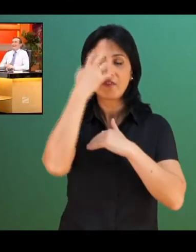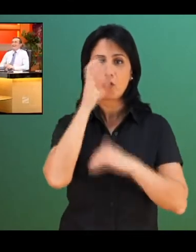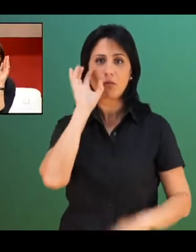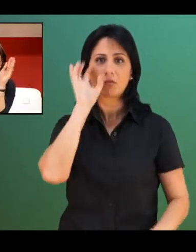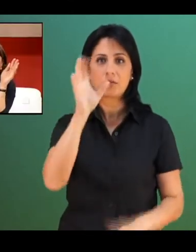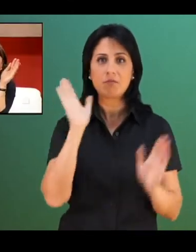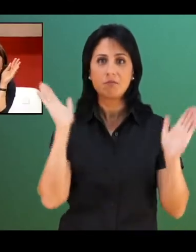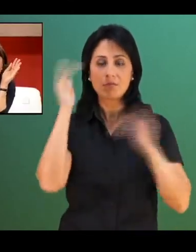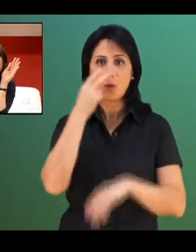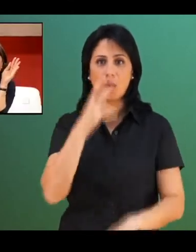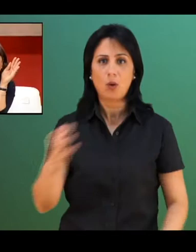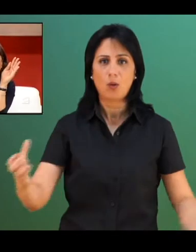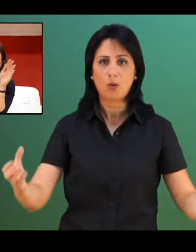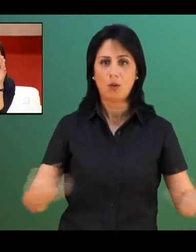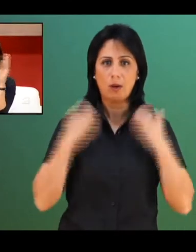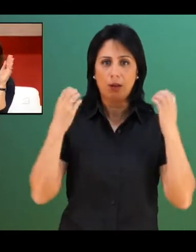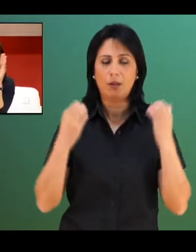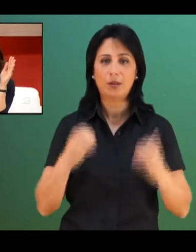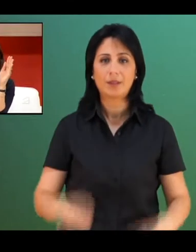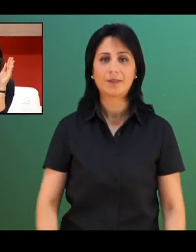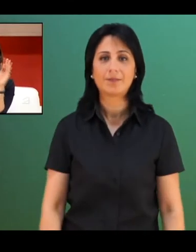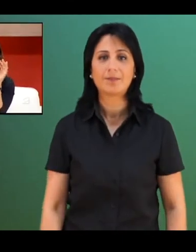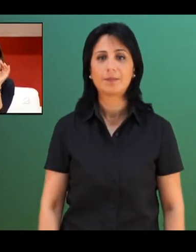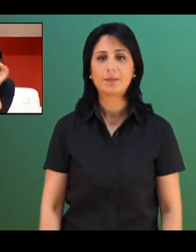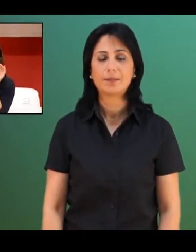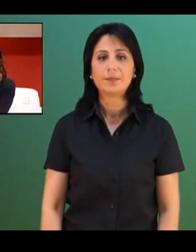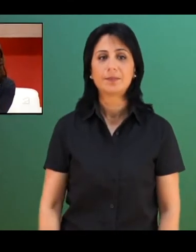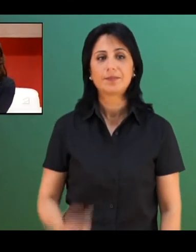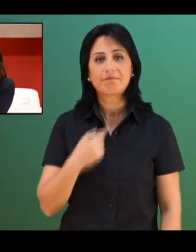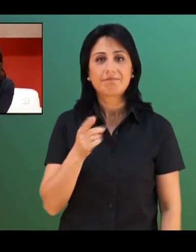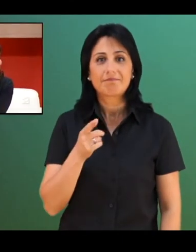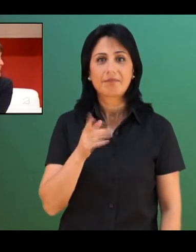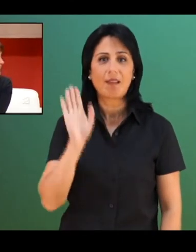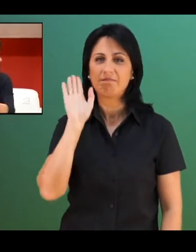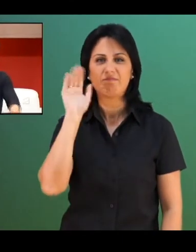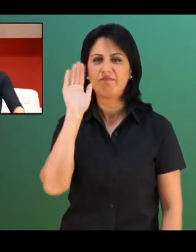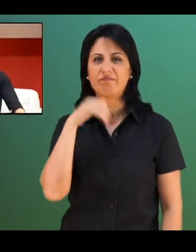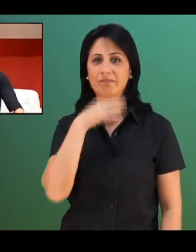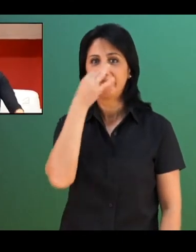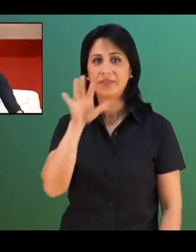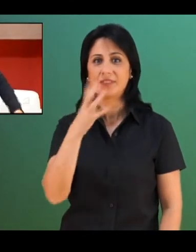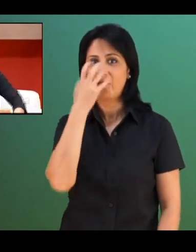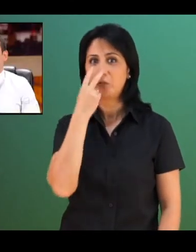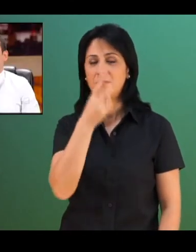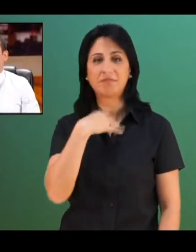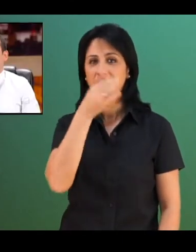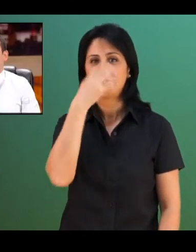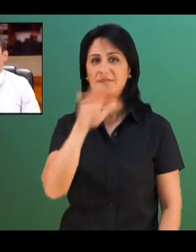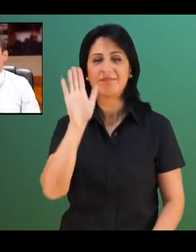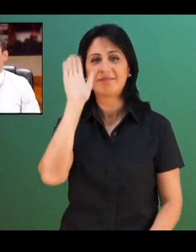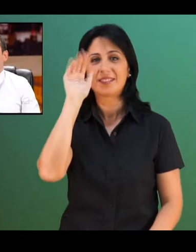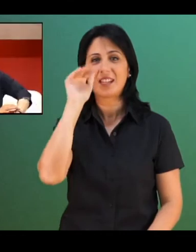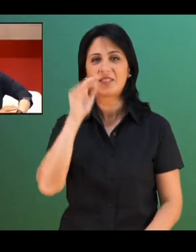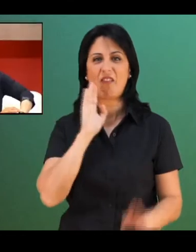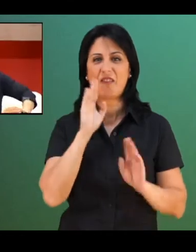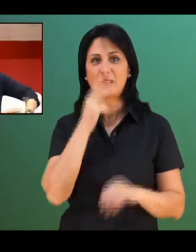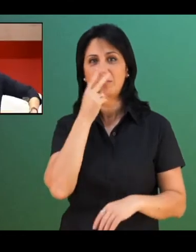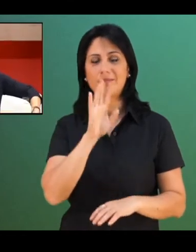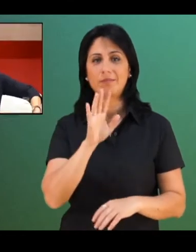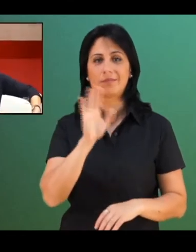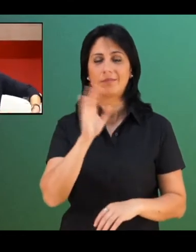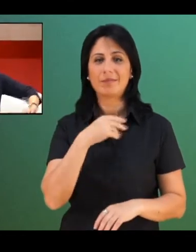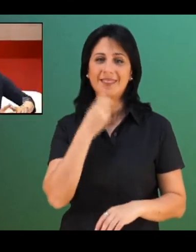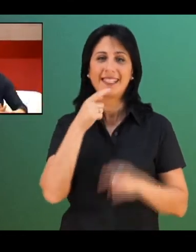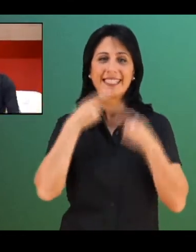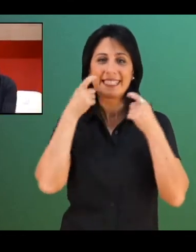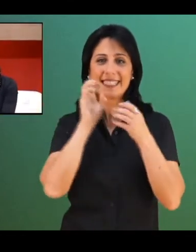მეთქი პაკა ატარიელ კარგად ძადებოდეთ დიდი მადლობა სმაილი კი არა ნუ ეხა არანაირი სული არ მქონდა ესეთი ტიპი და მე